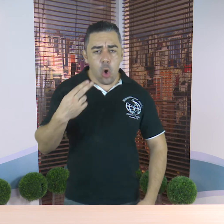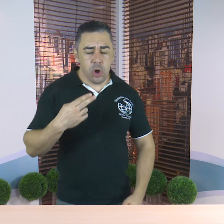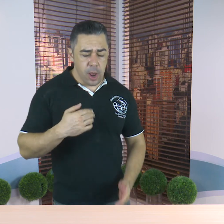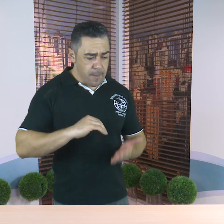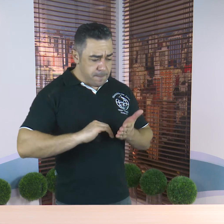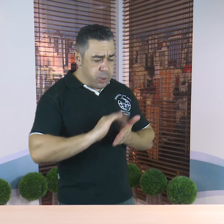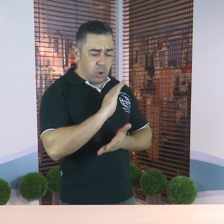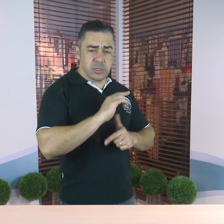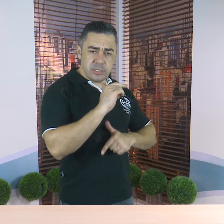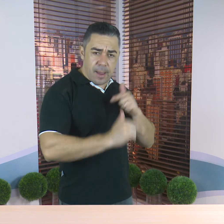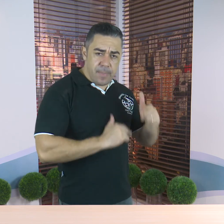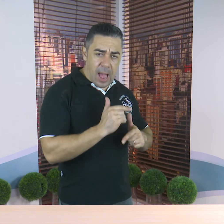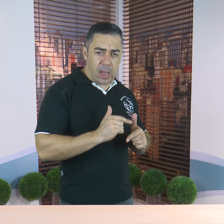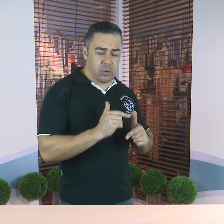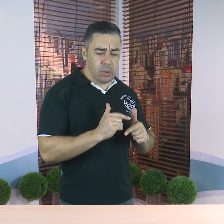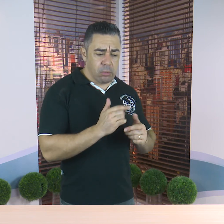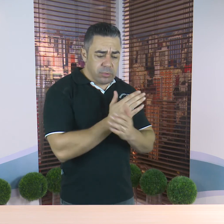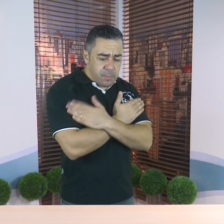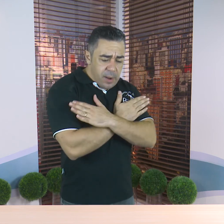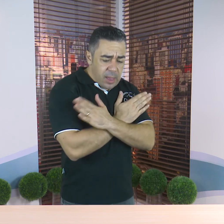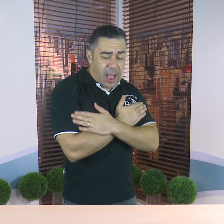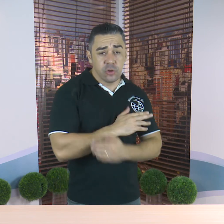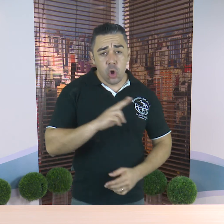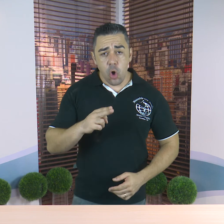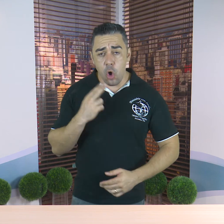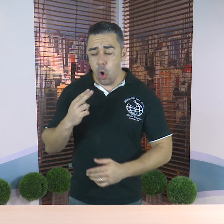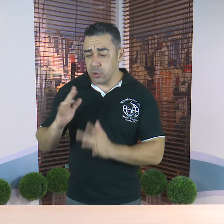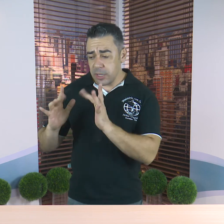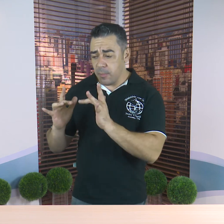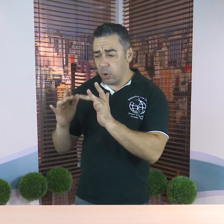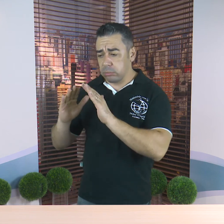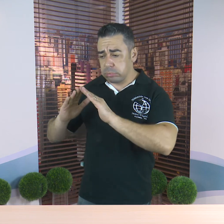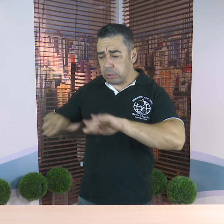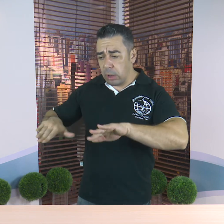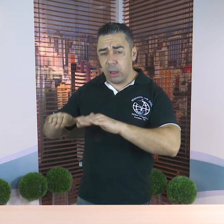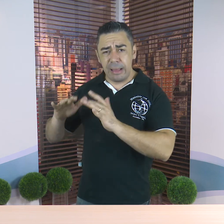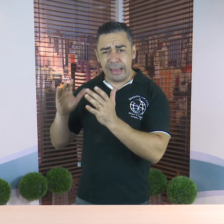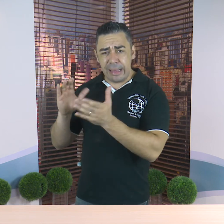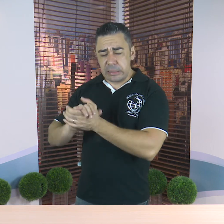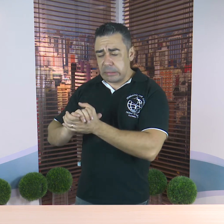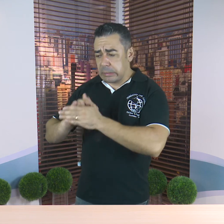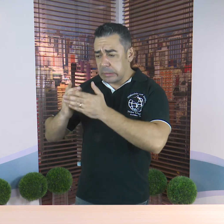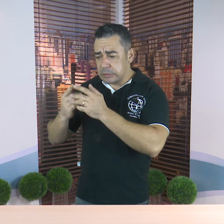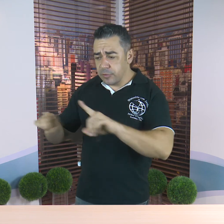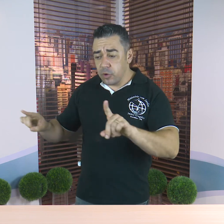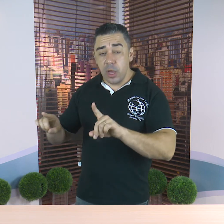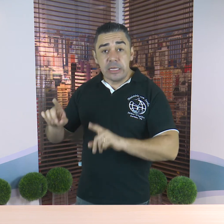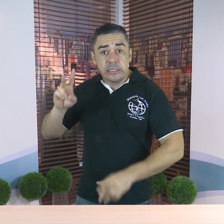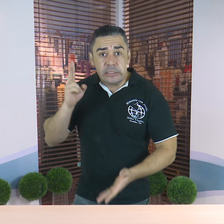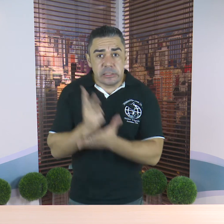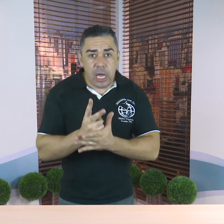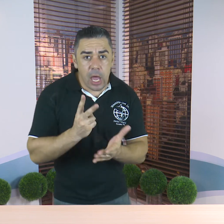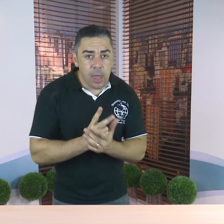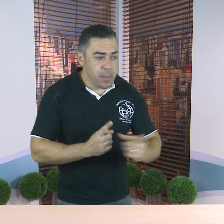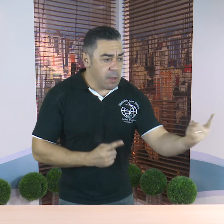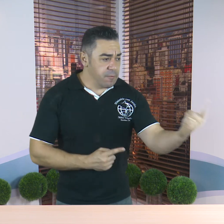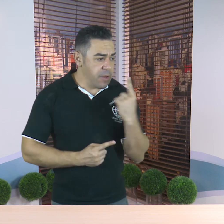de um relacionamento, deprimidos ou desnorteados, alguém sempre aparece revelando-nos o que está